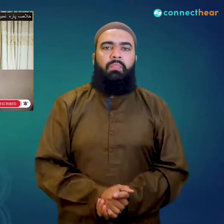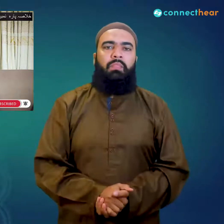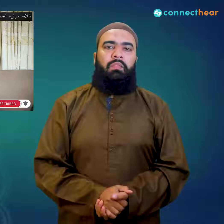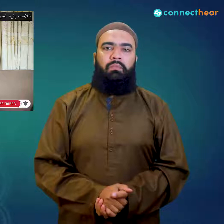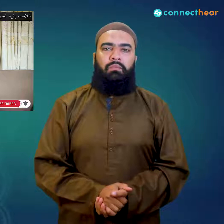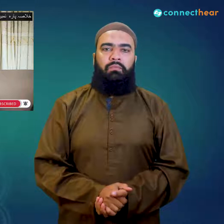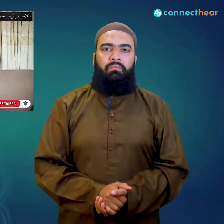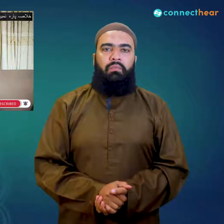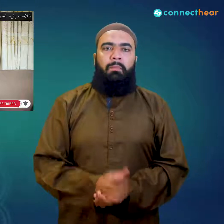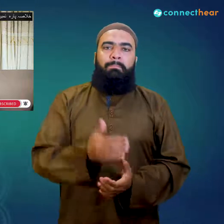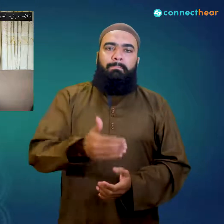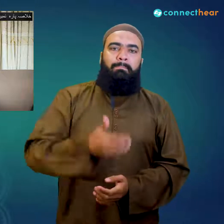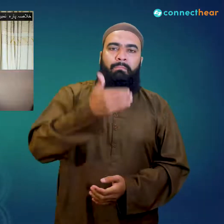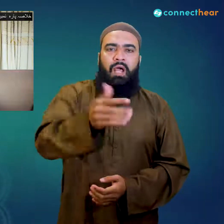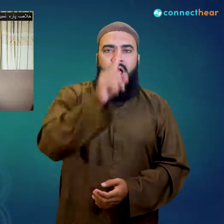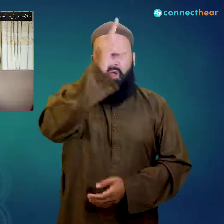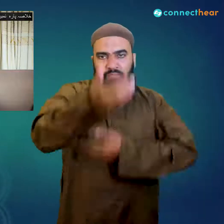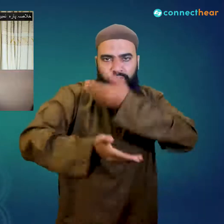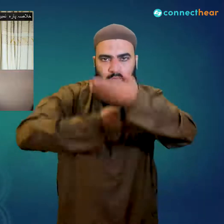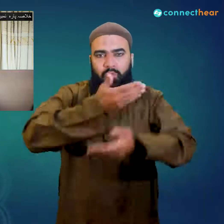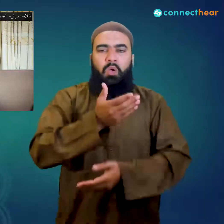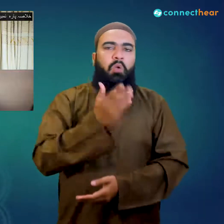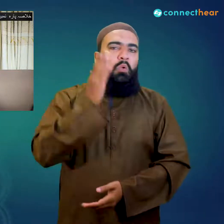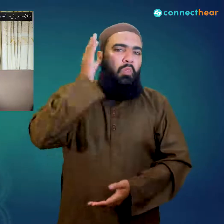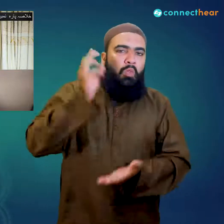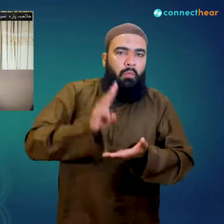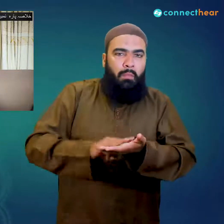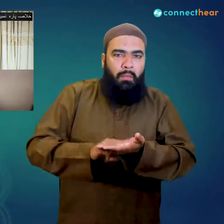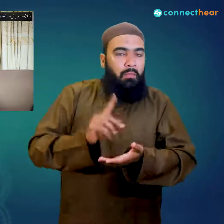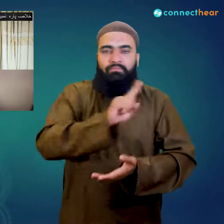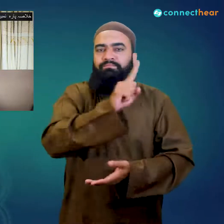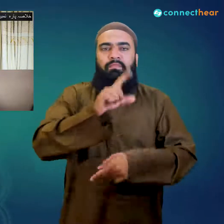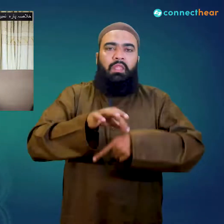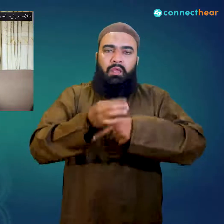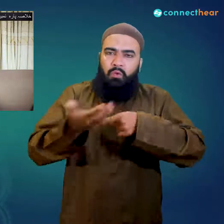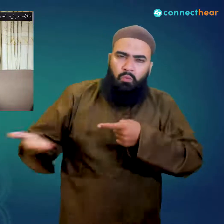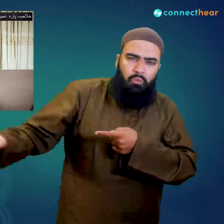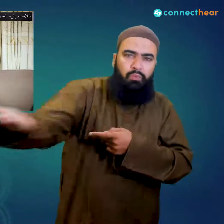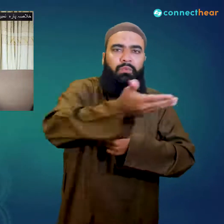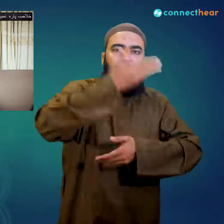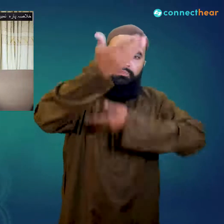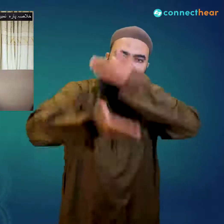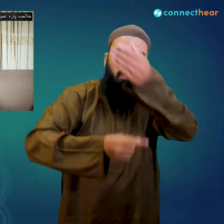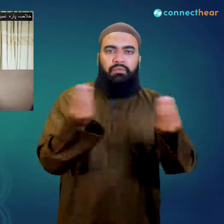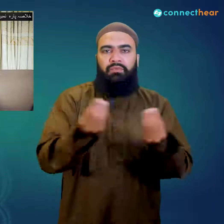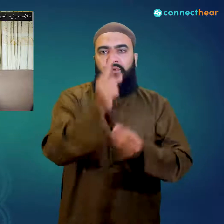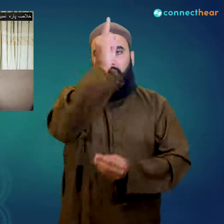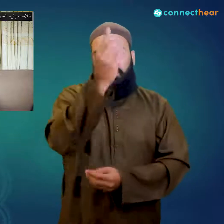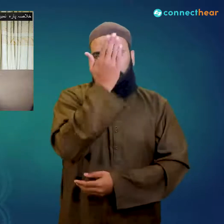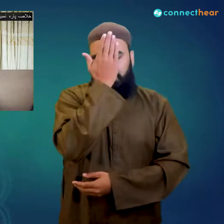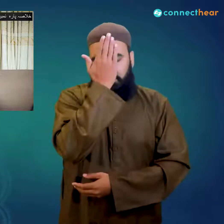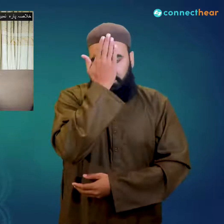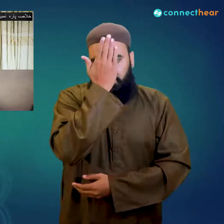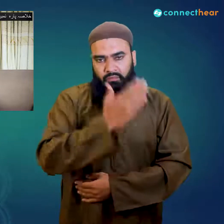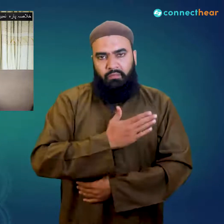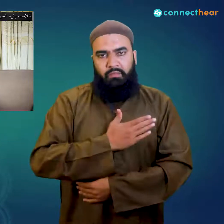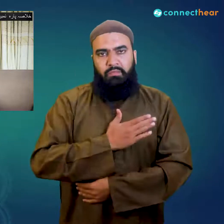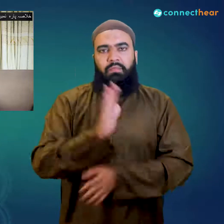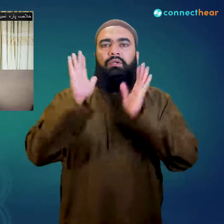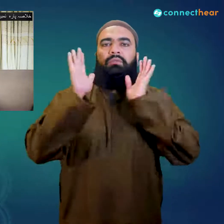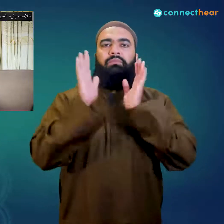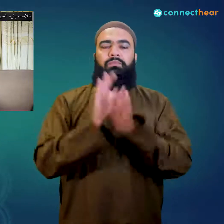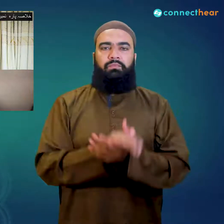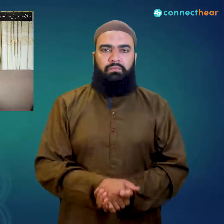تمام لوگوں کو، انسانیت کو کہا گیا کہ وہ اللہ کی عبادت کریں، اور اس حوالے سے جو آیت فرمائی گئی، یا ایھا الناس